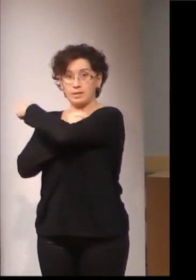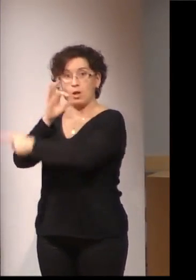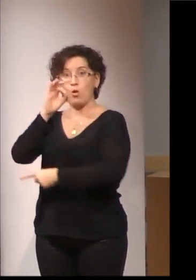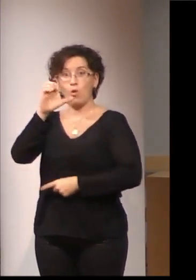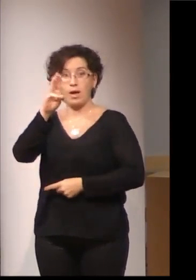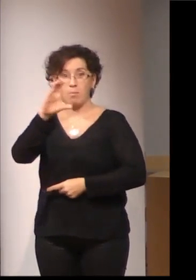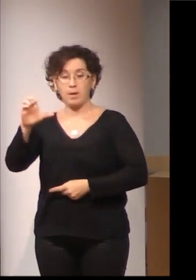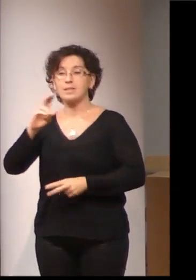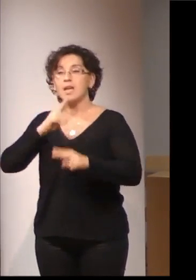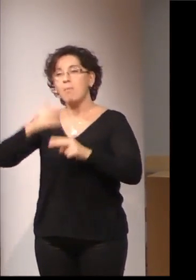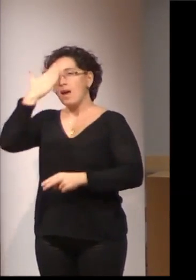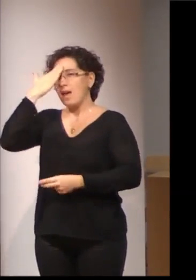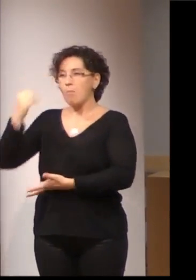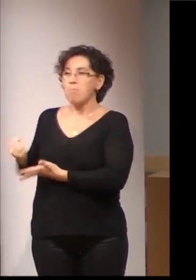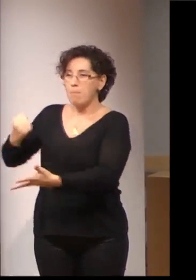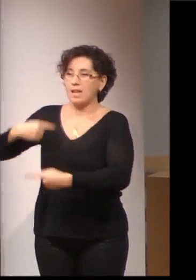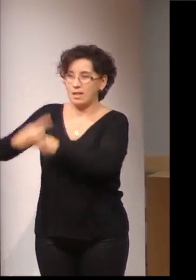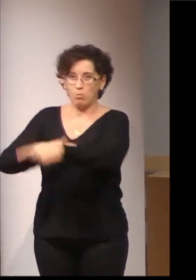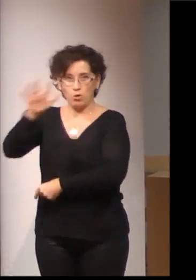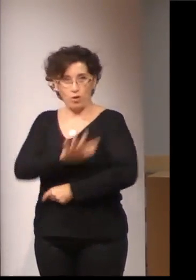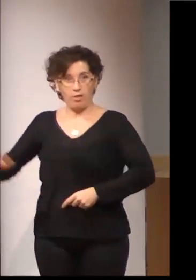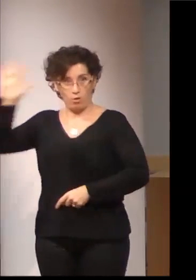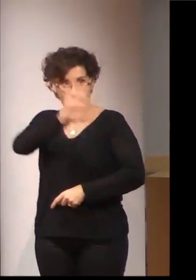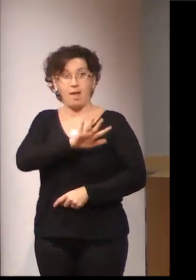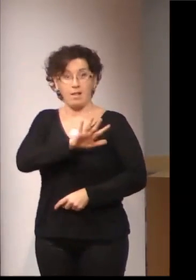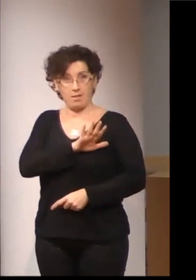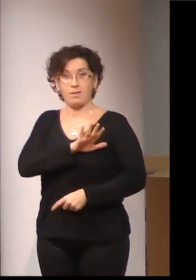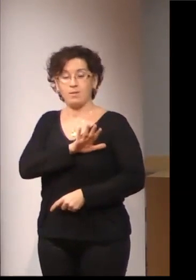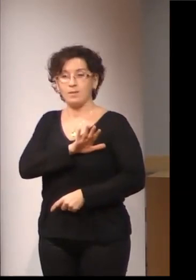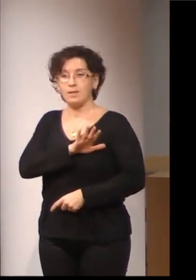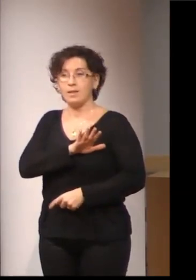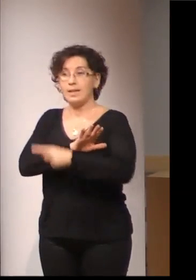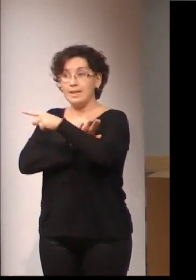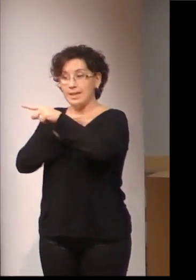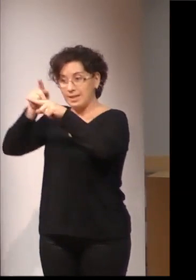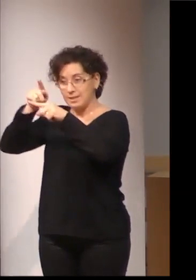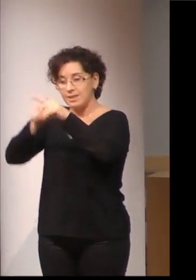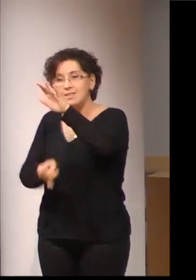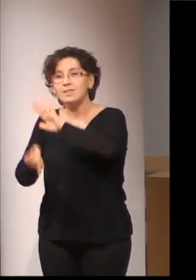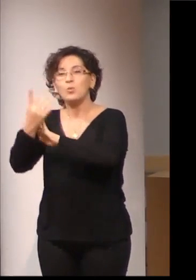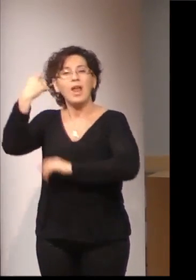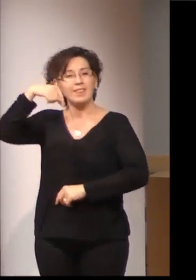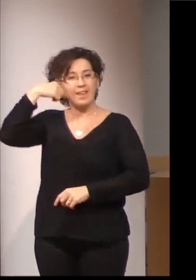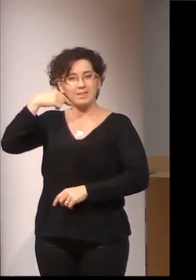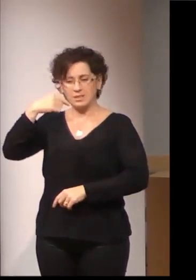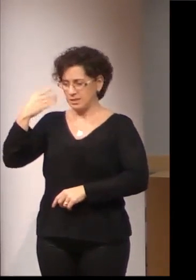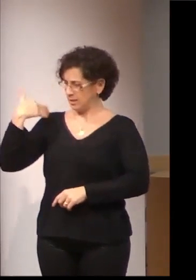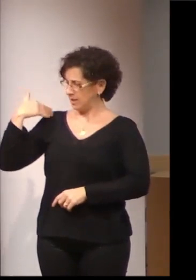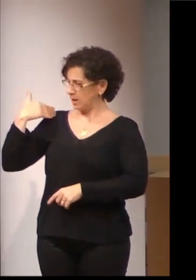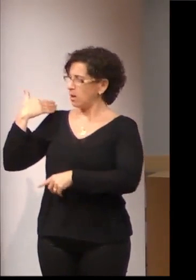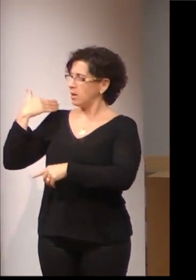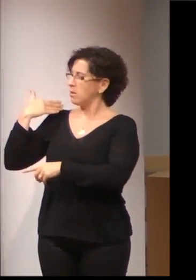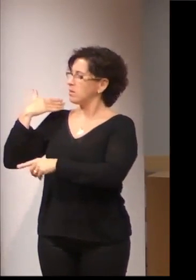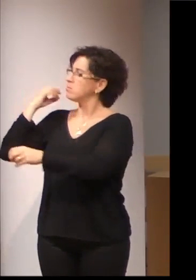un Observatorio de Patrimonio, un Observatorio Nacional sobre Patrimonio, del que salió una de las tesis que presentamos en un congreso del